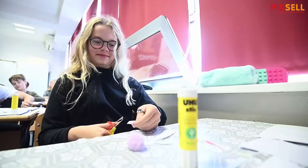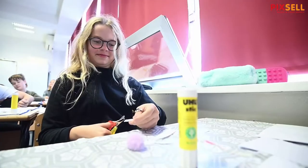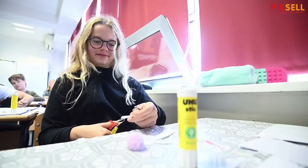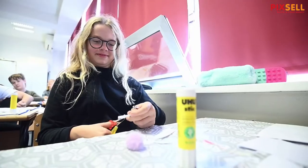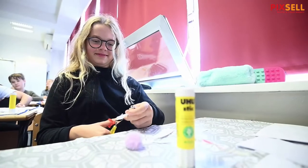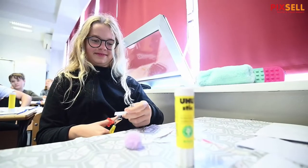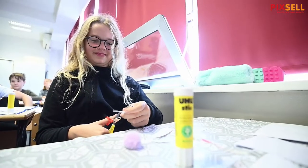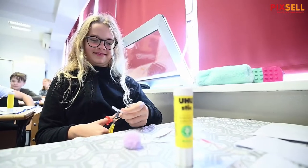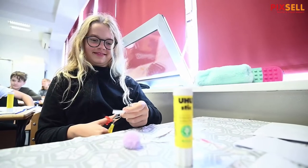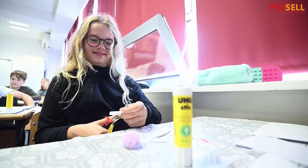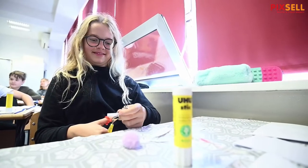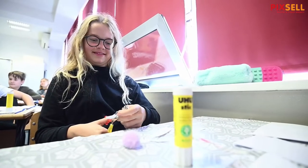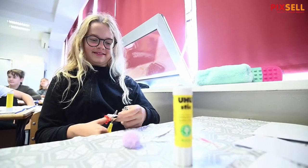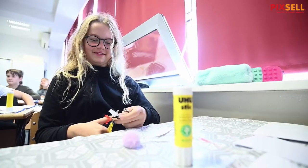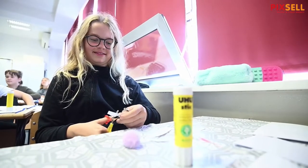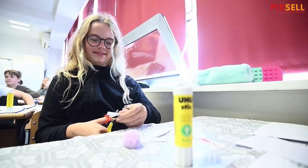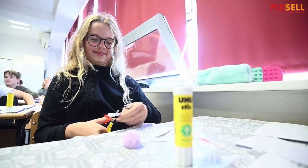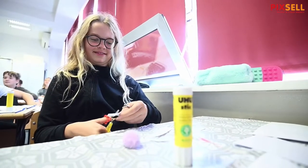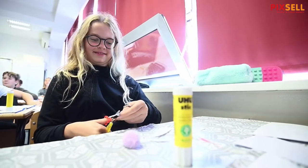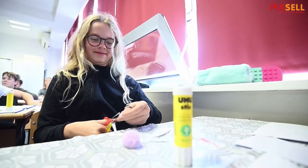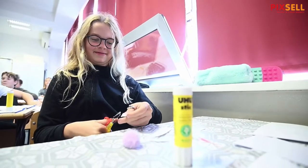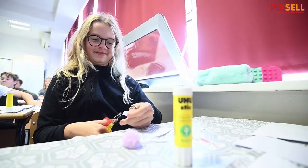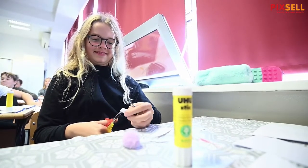Što imamo prva fotografija? Pogledaj.